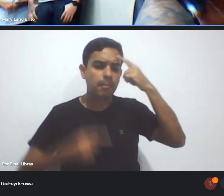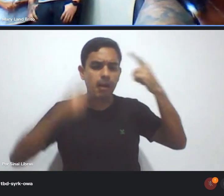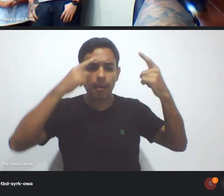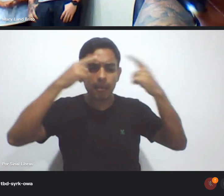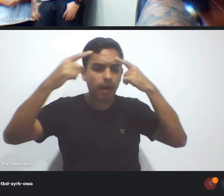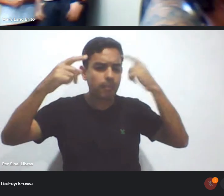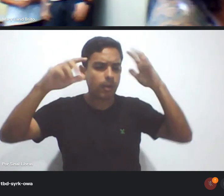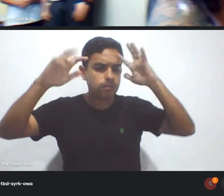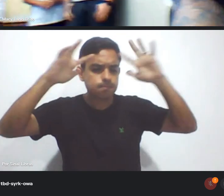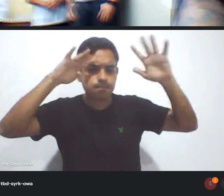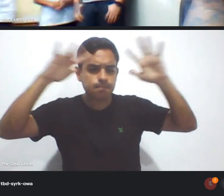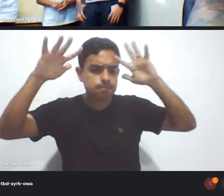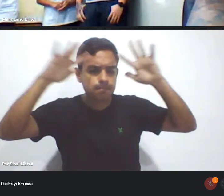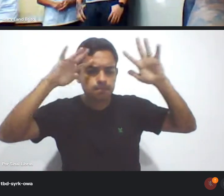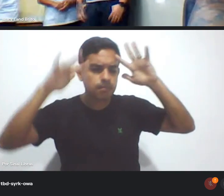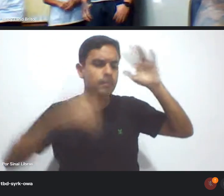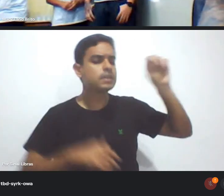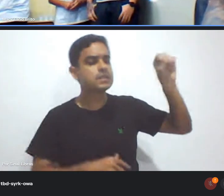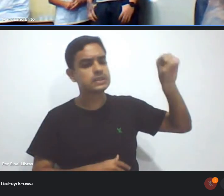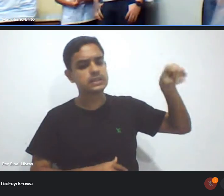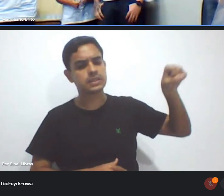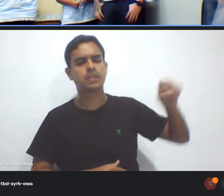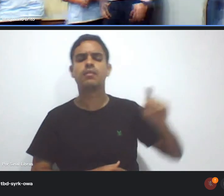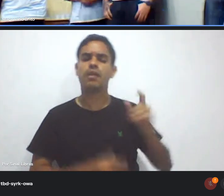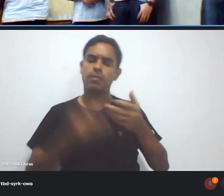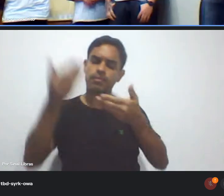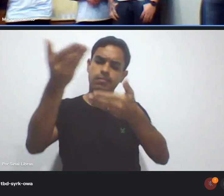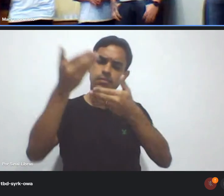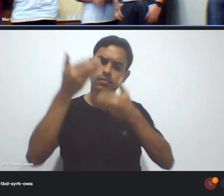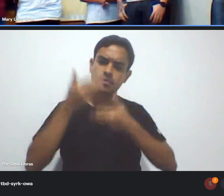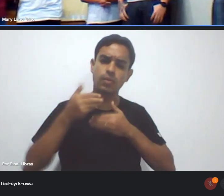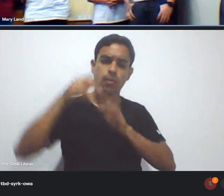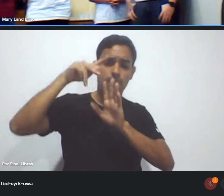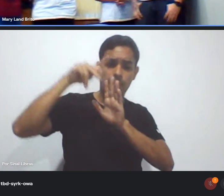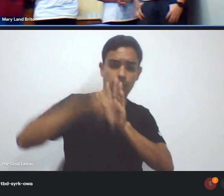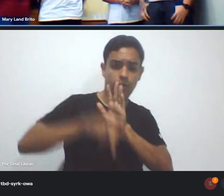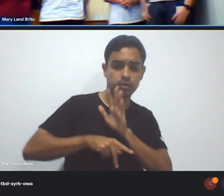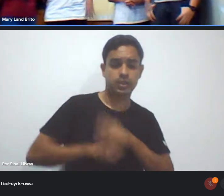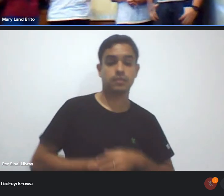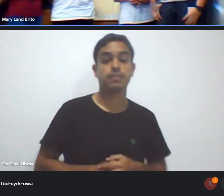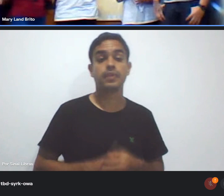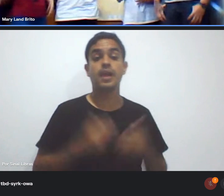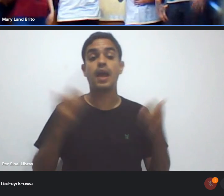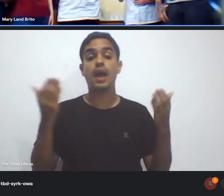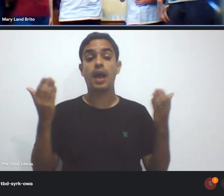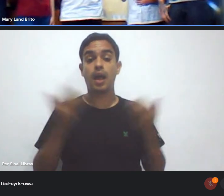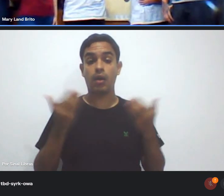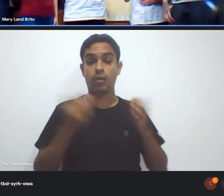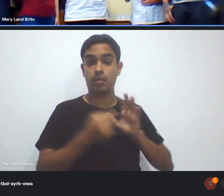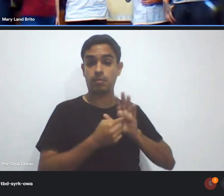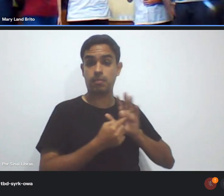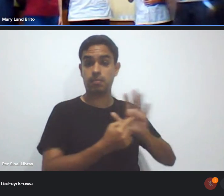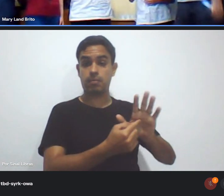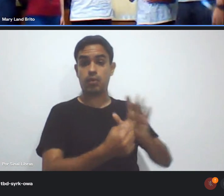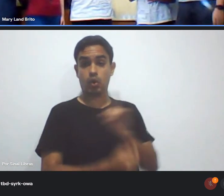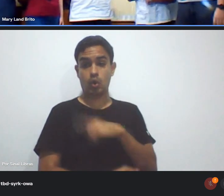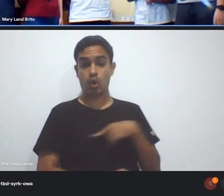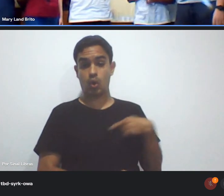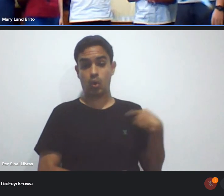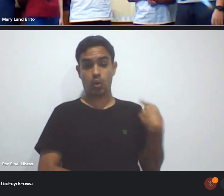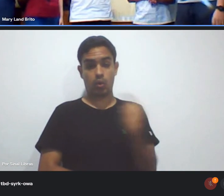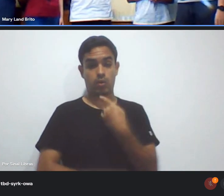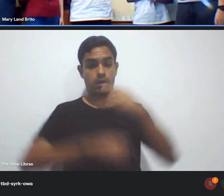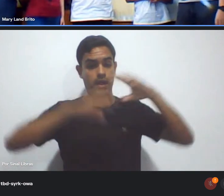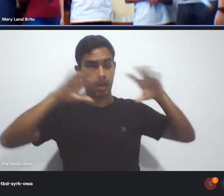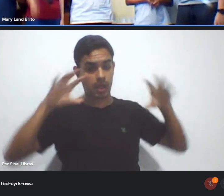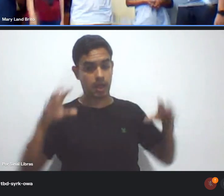Sim, sim. Pois bora fazer projeto. E eu estou mostrando agora, gente, parte da minha equipe. Então, são pessoas que aí estão. Eu peço